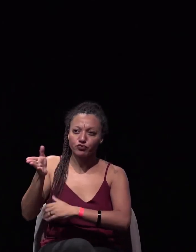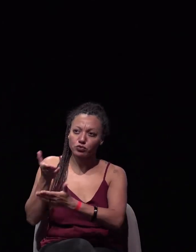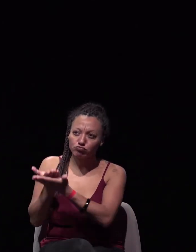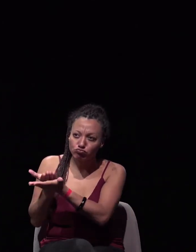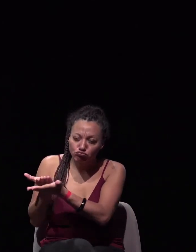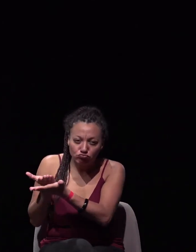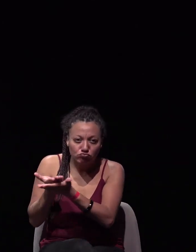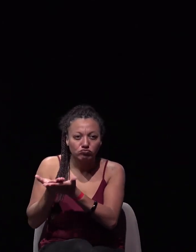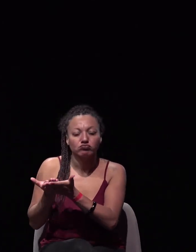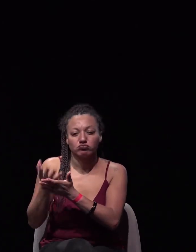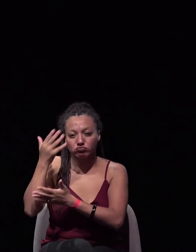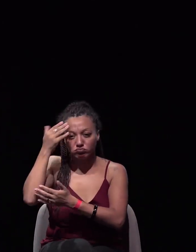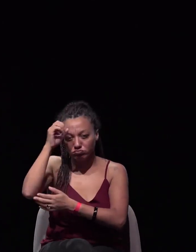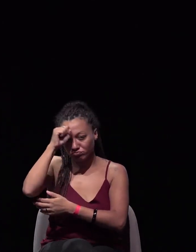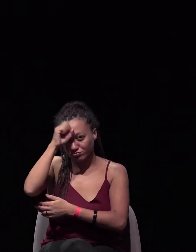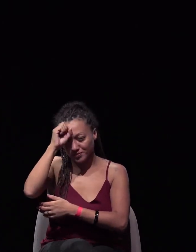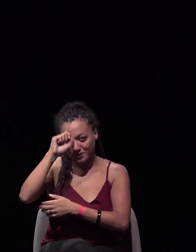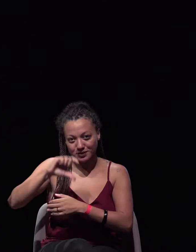oficinas. Juliana.